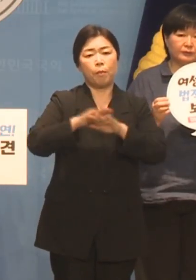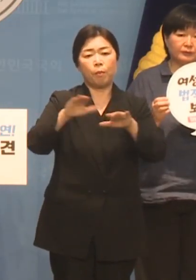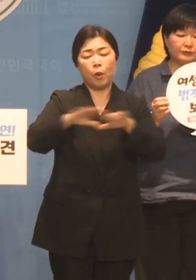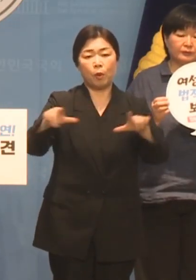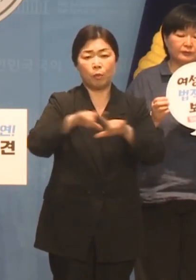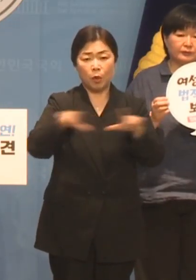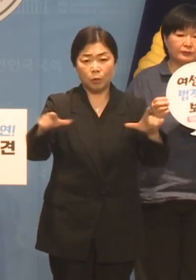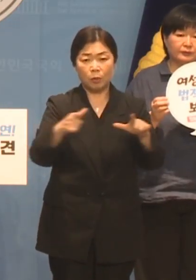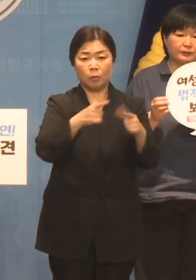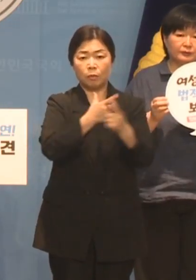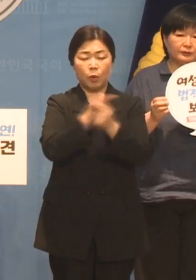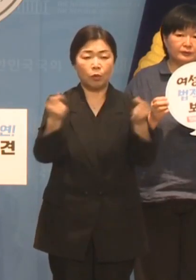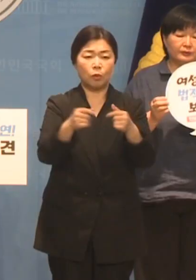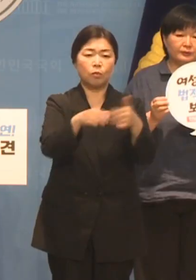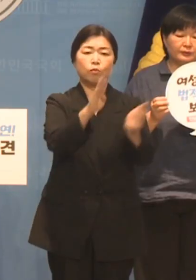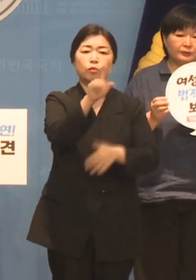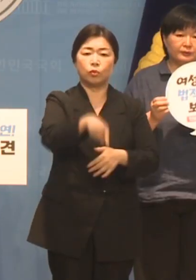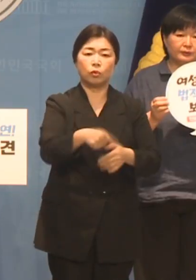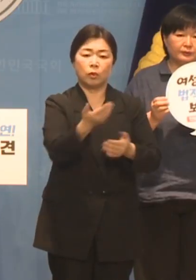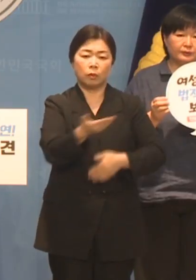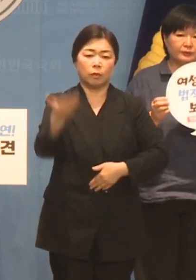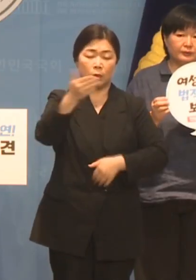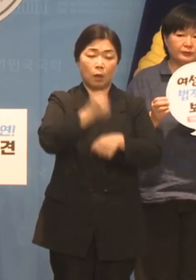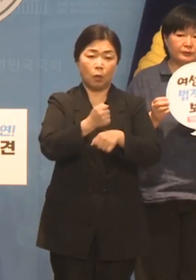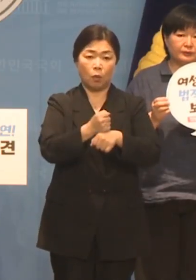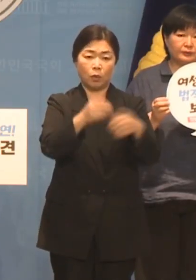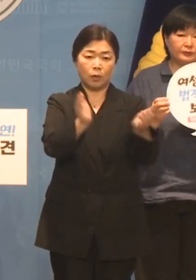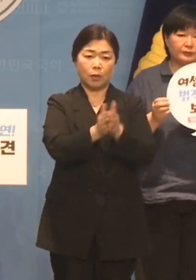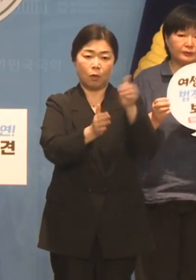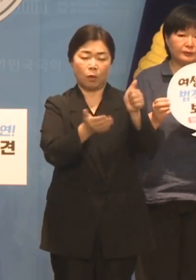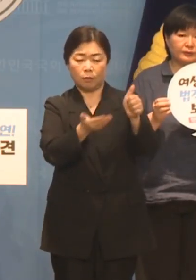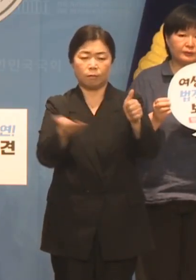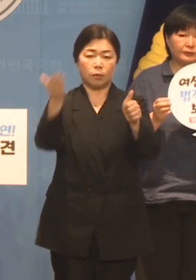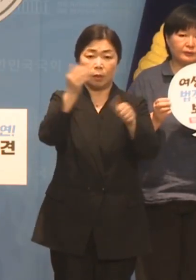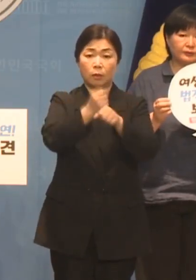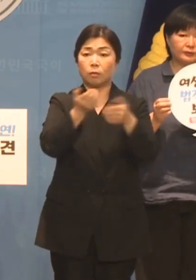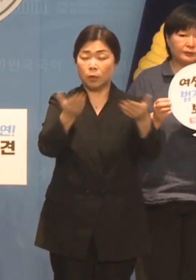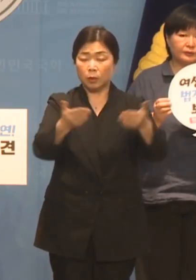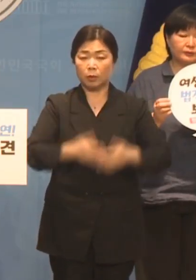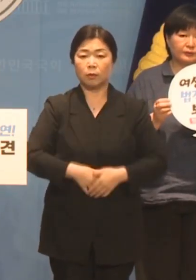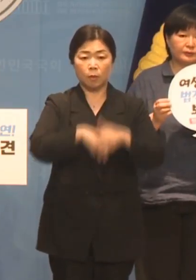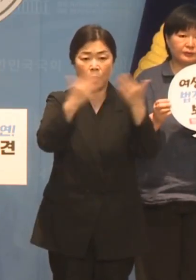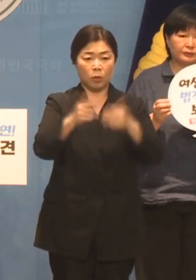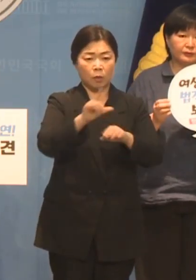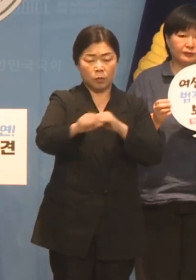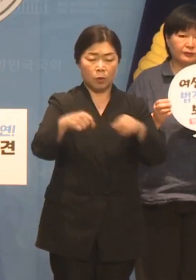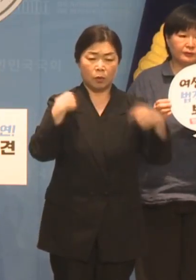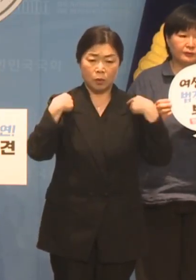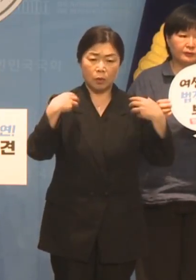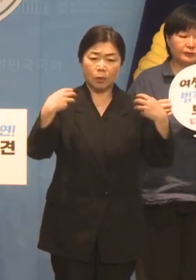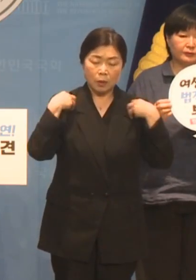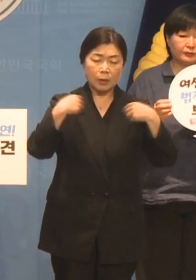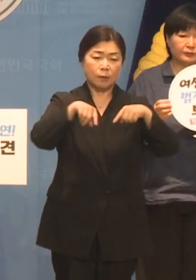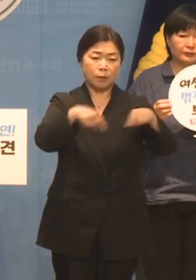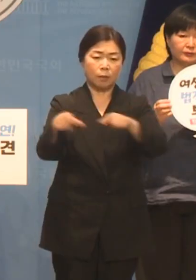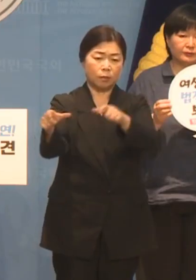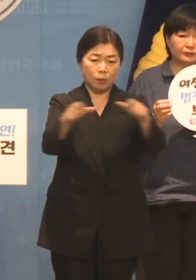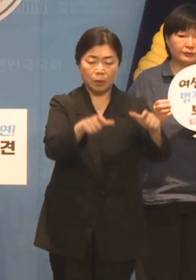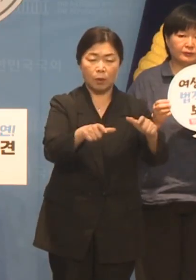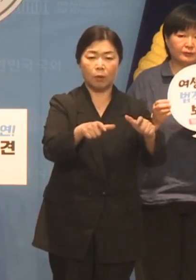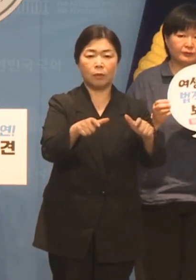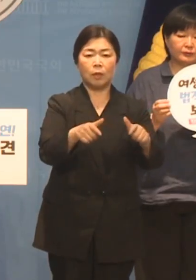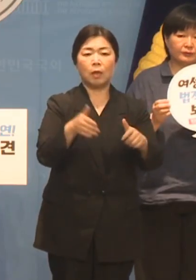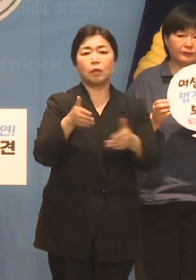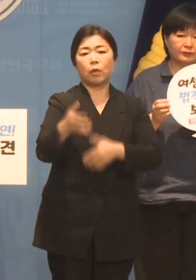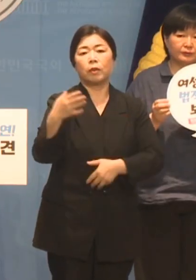전환하고 장관의 지위를 격상시키겠습니다. 모든 부처, 모든 지방자치단체에 성평등 전담부서를